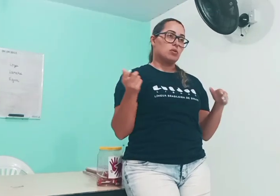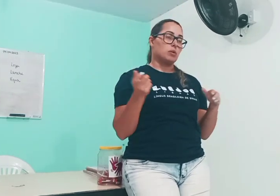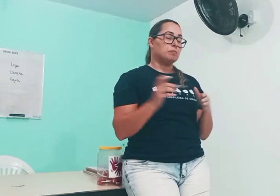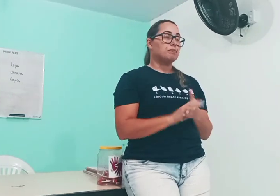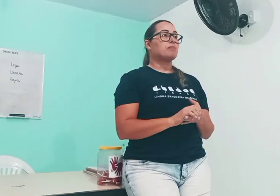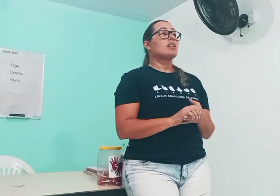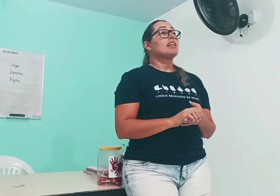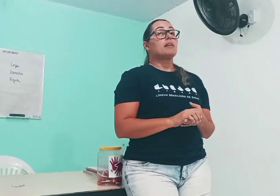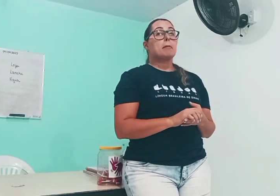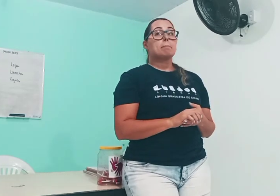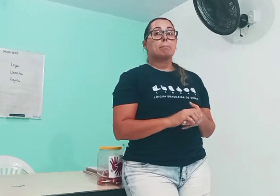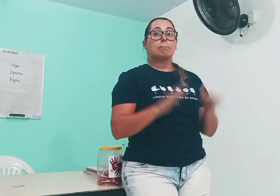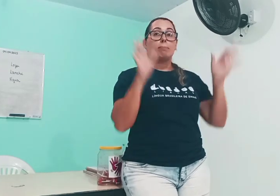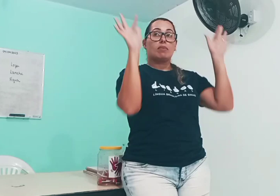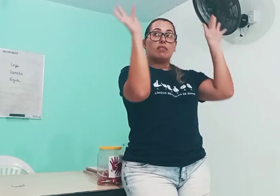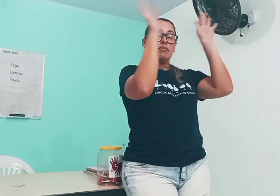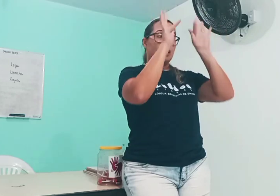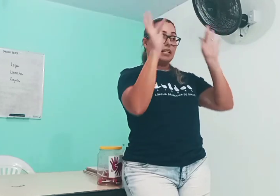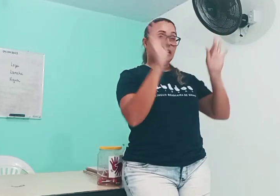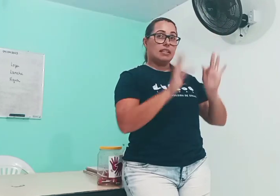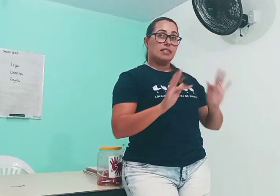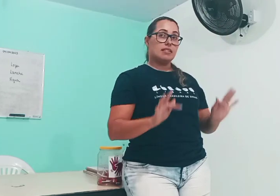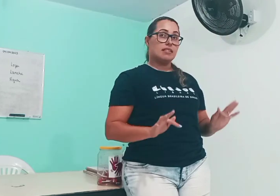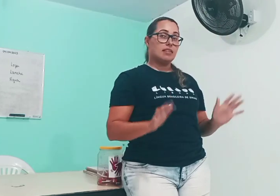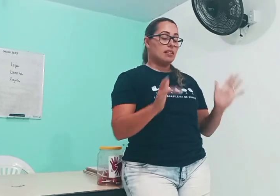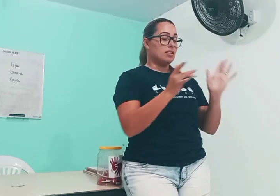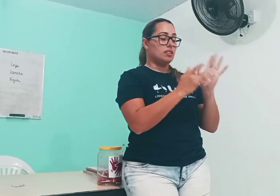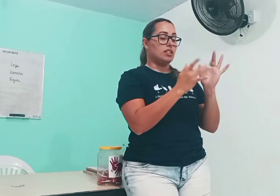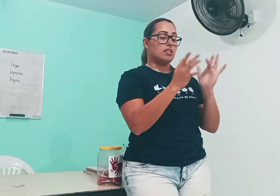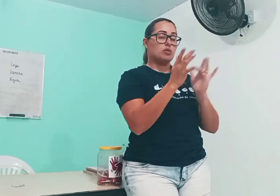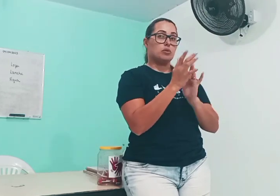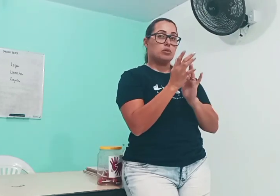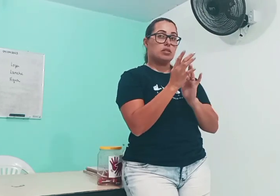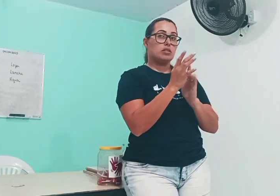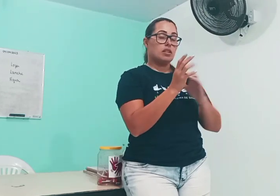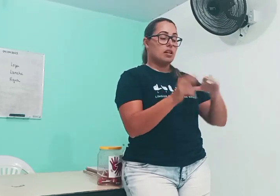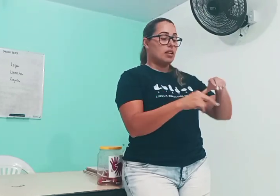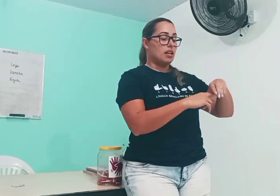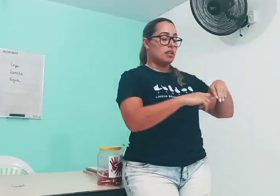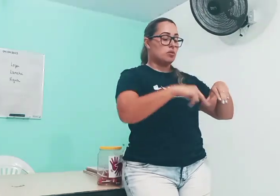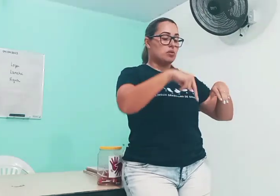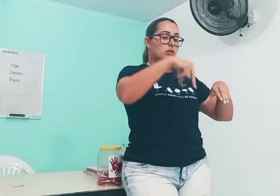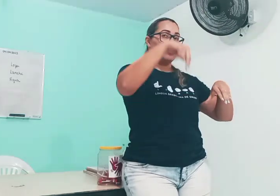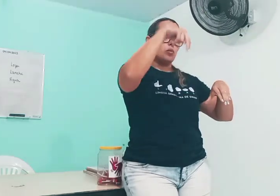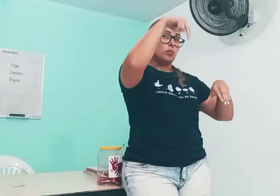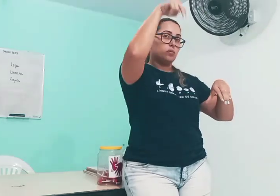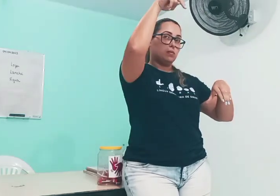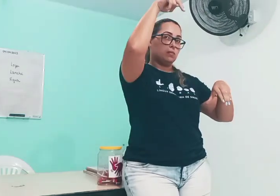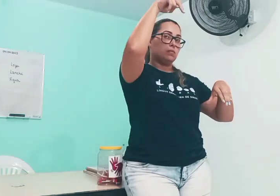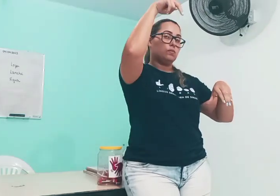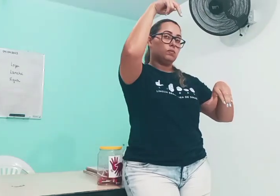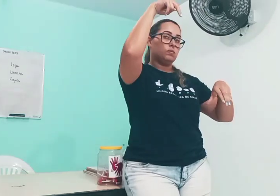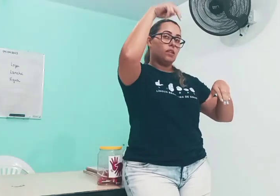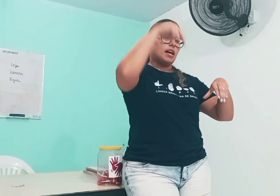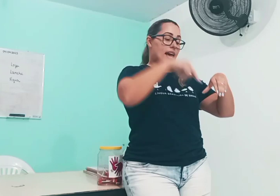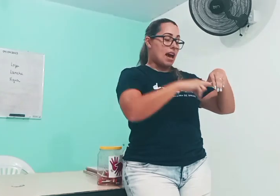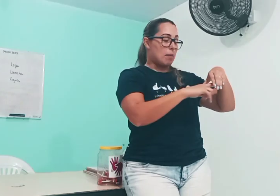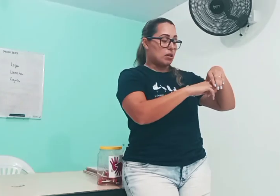é Páscoa. Faz de novo. Feliz, Jesus ressuscitou.